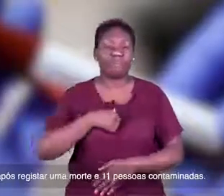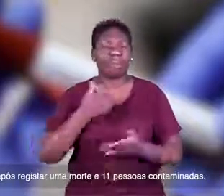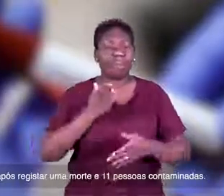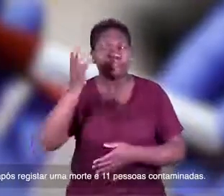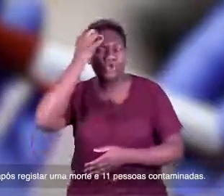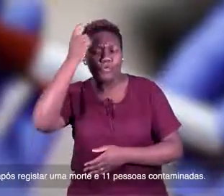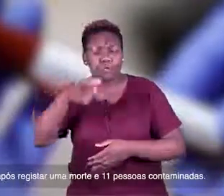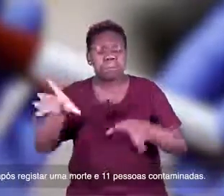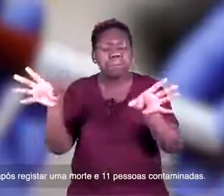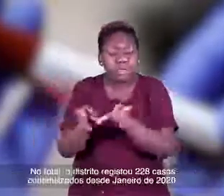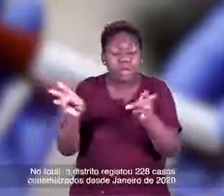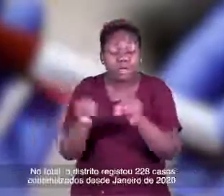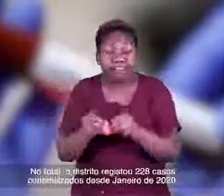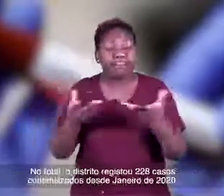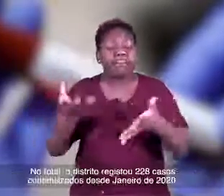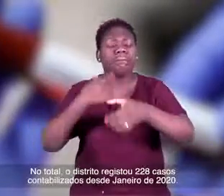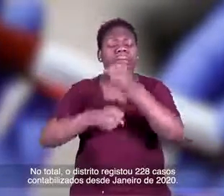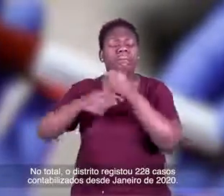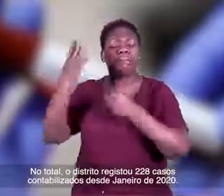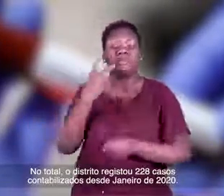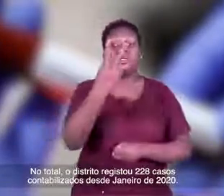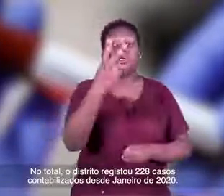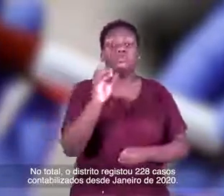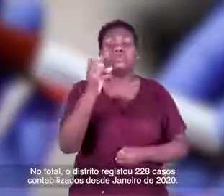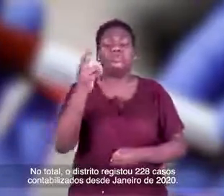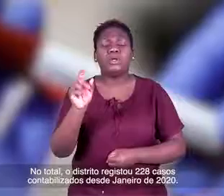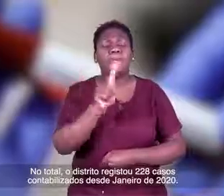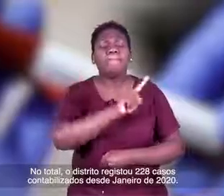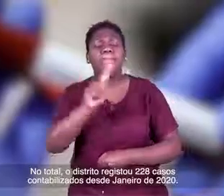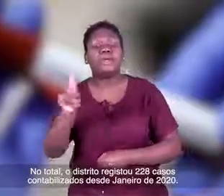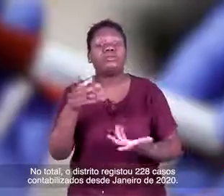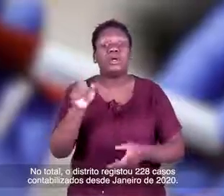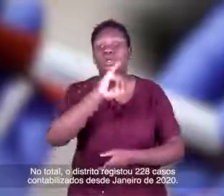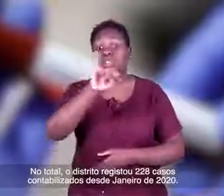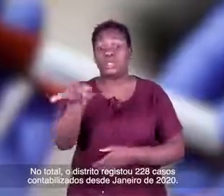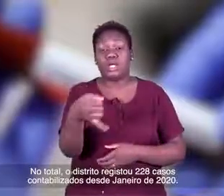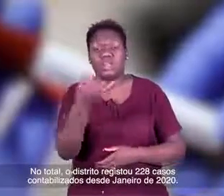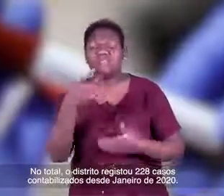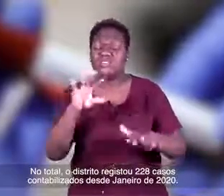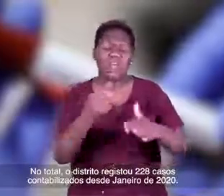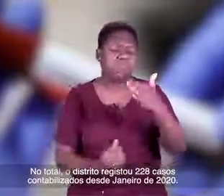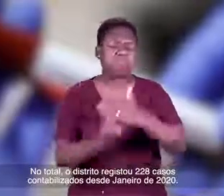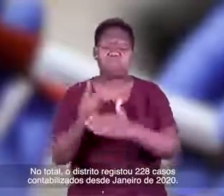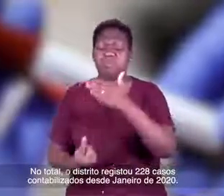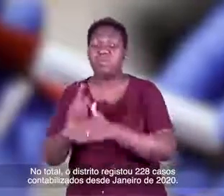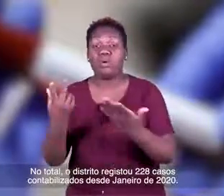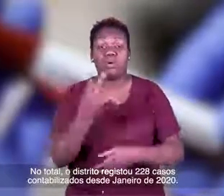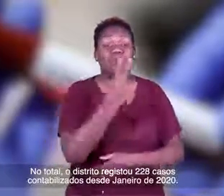pessoas contaminadas No total o distrito registou 228 casos contabilizados Desde janeiro